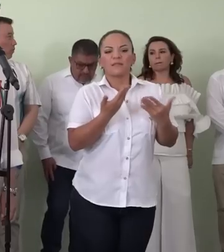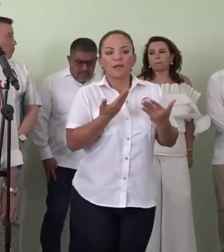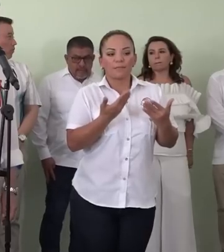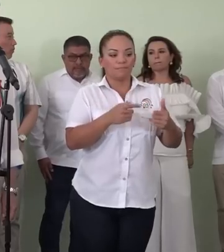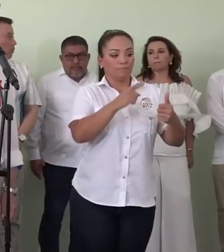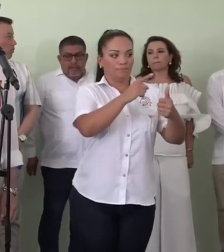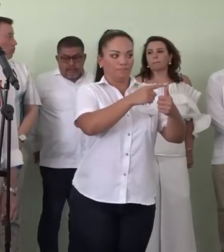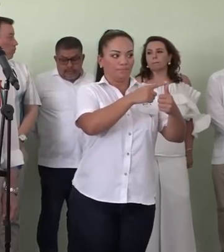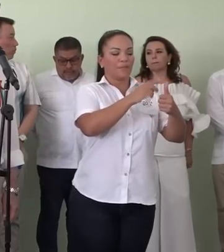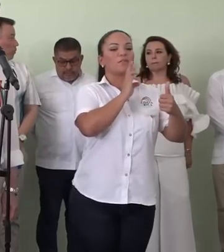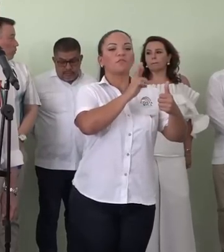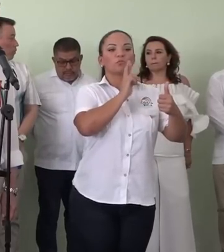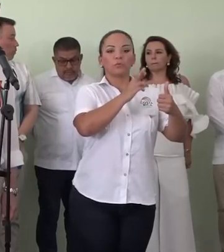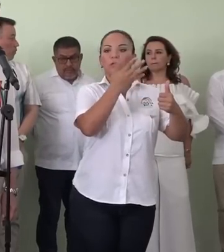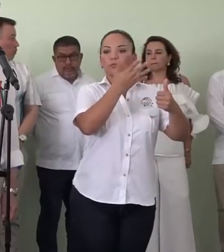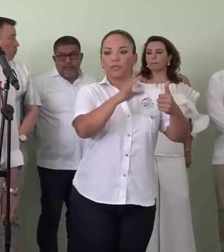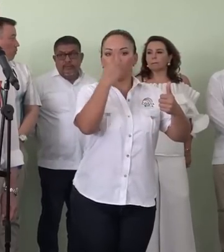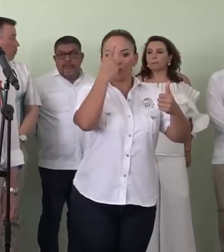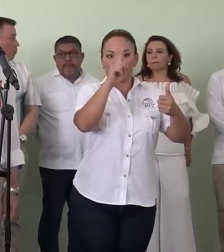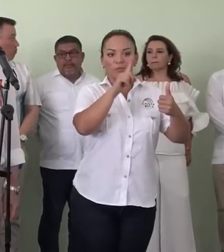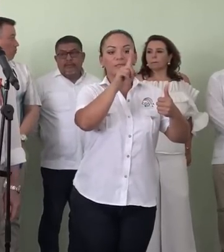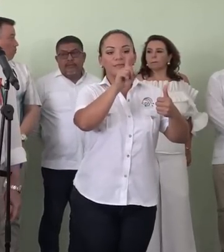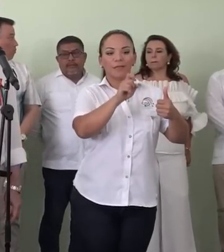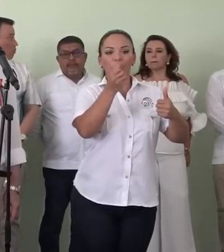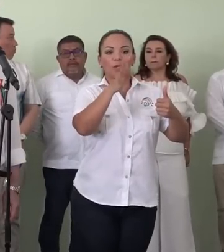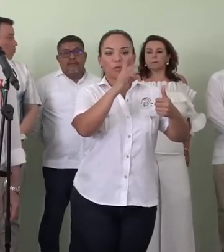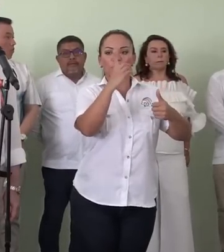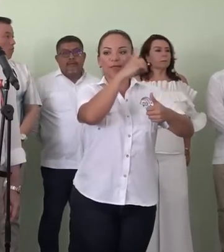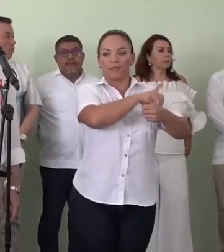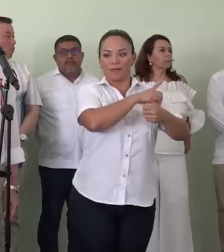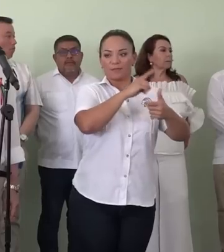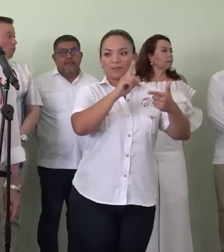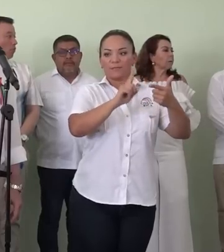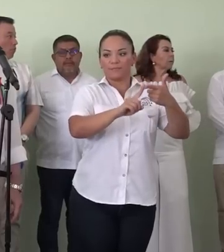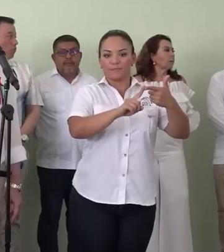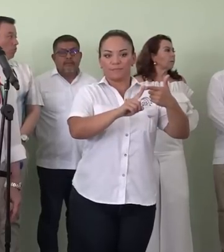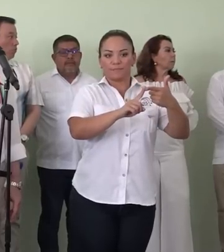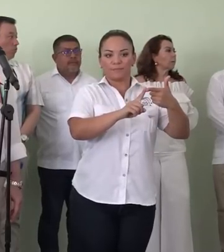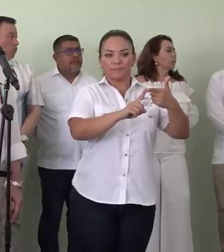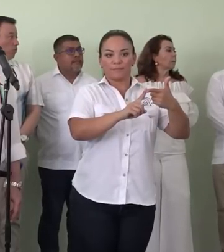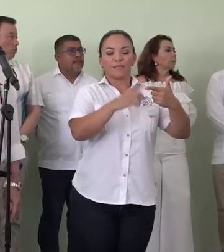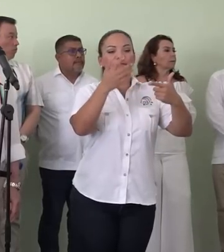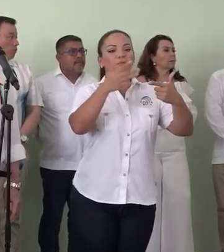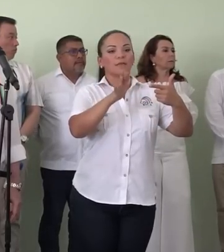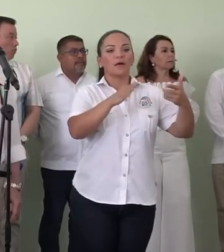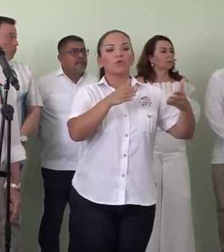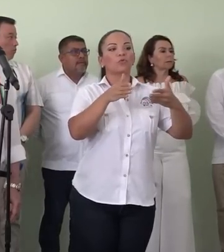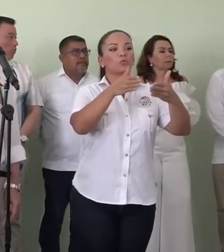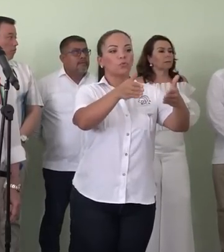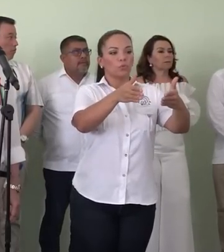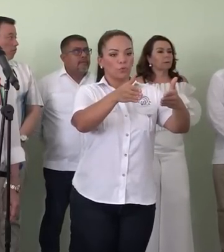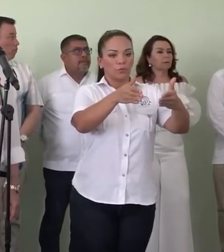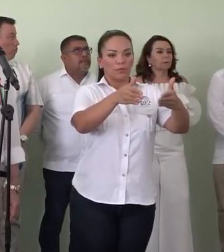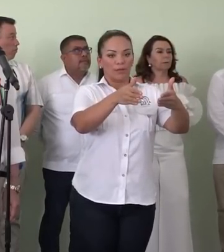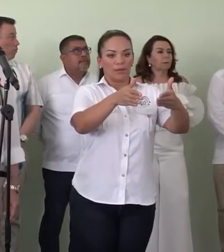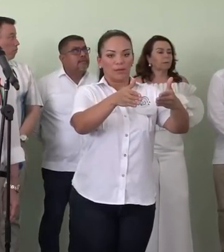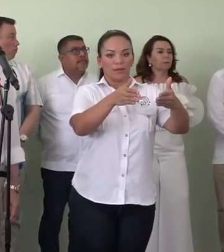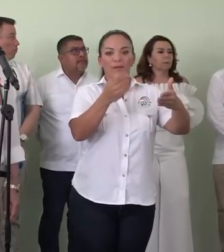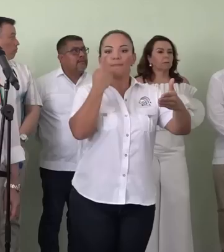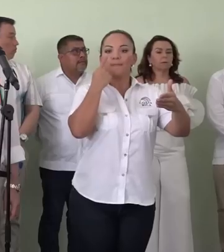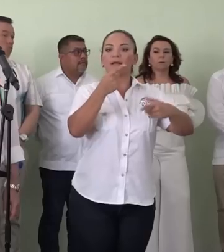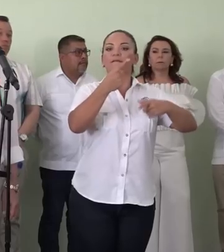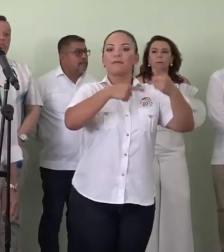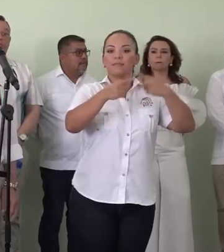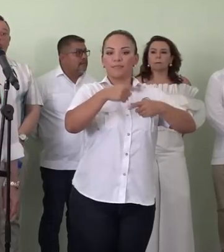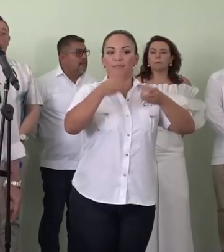ya obtenidos en 114 días, dos, la ruta para venir a